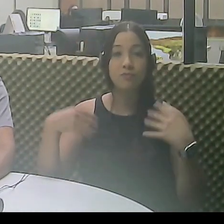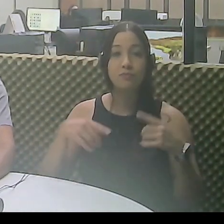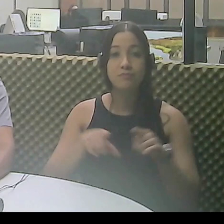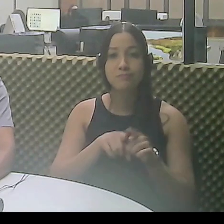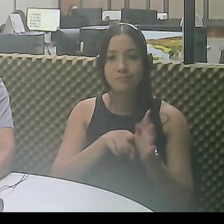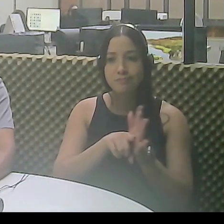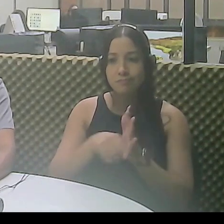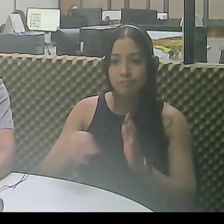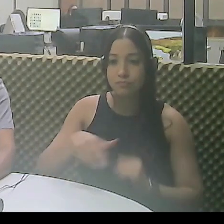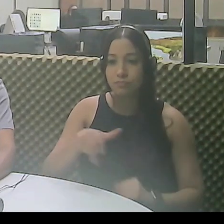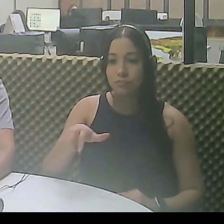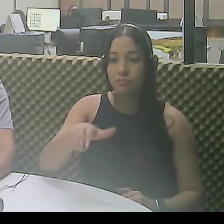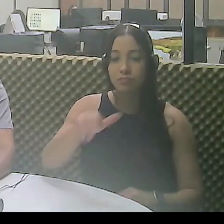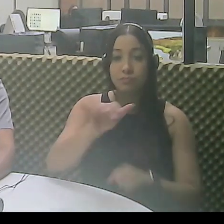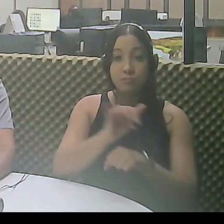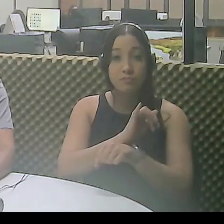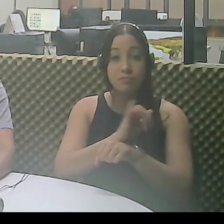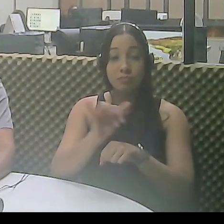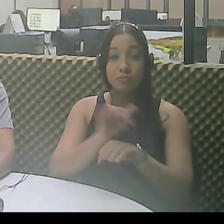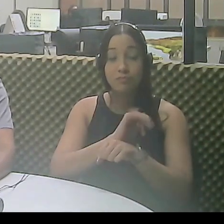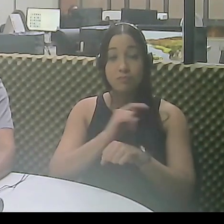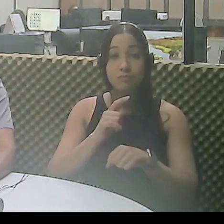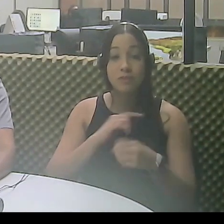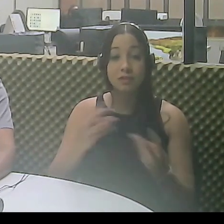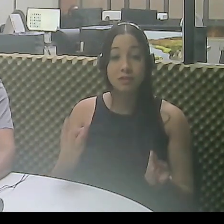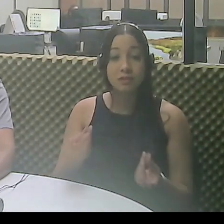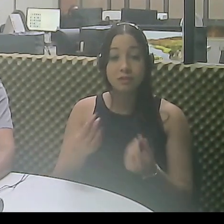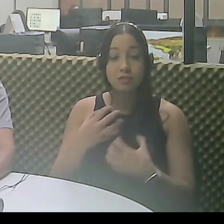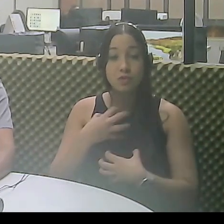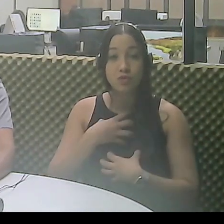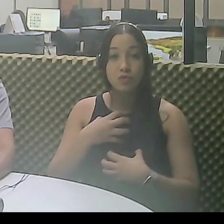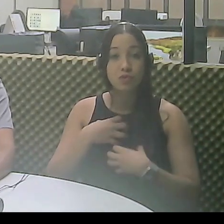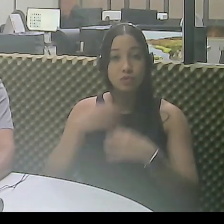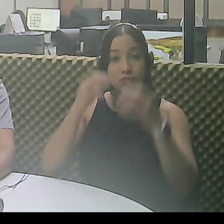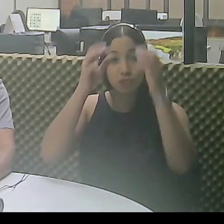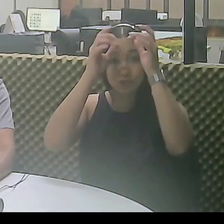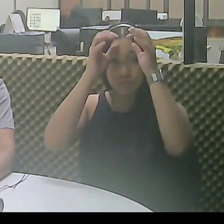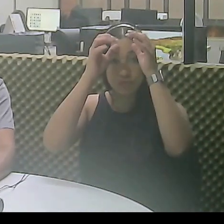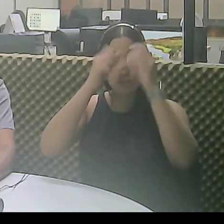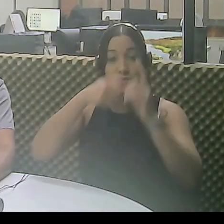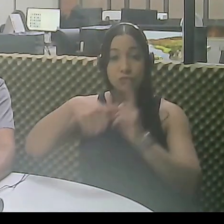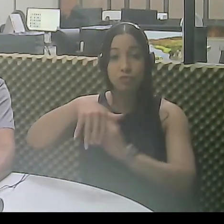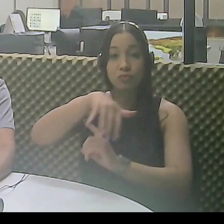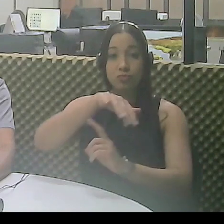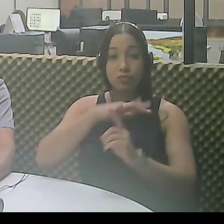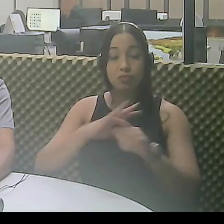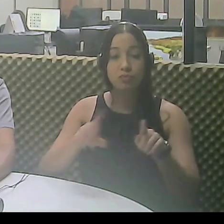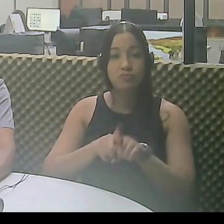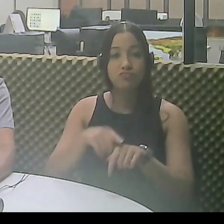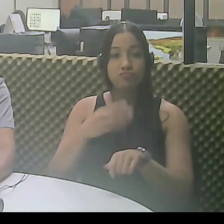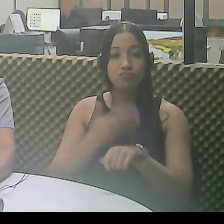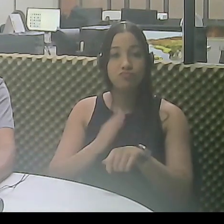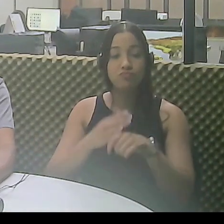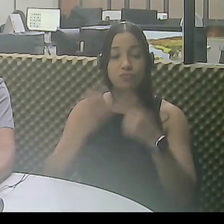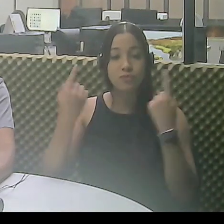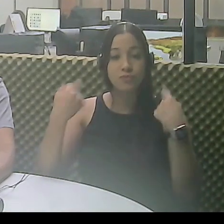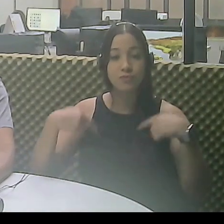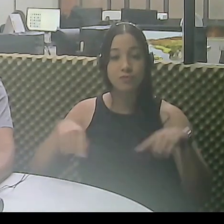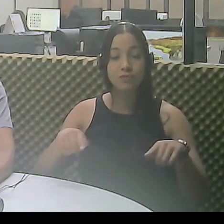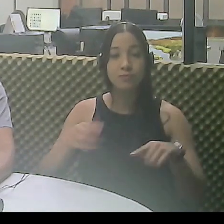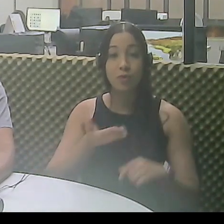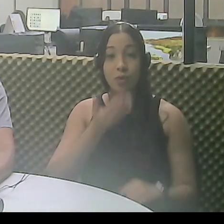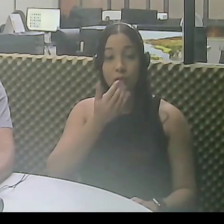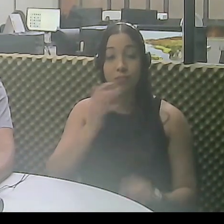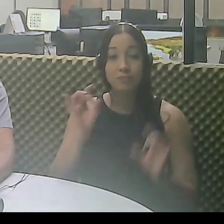os recintos, a estratégia trabalha fatores sensoriais, cognitivos, social e de atividade física. A